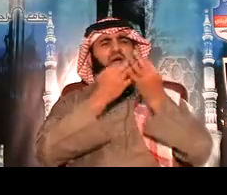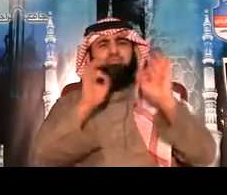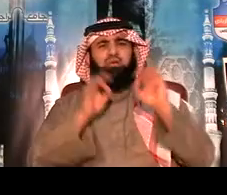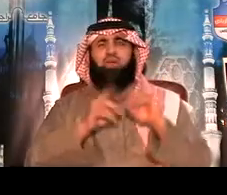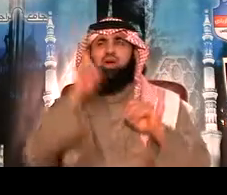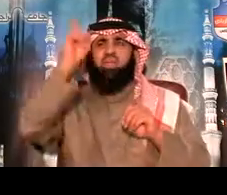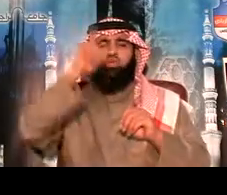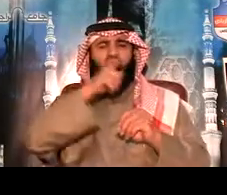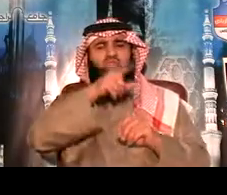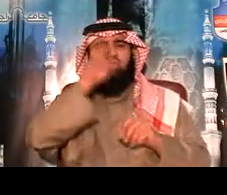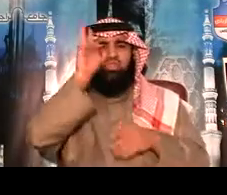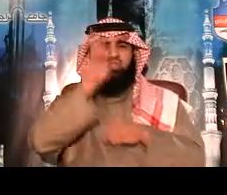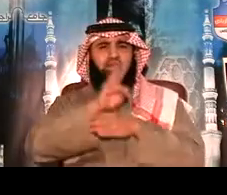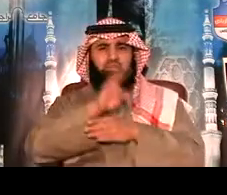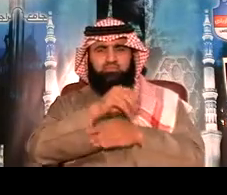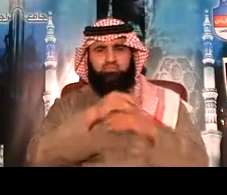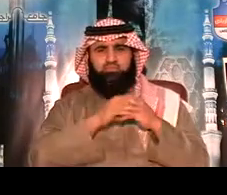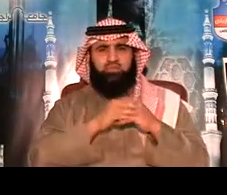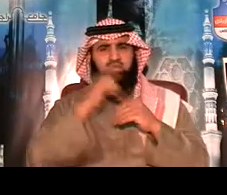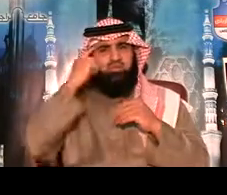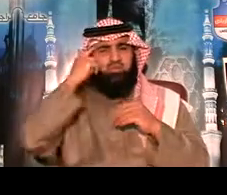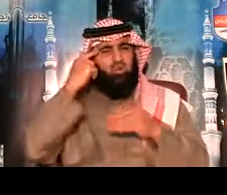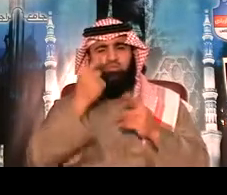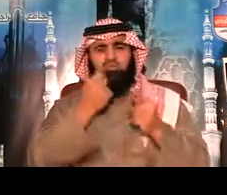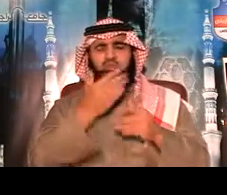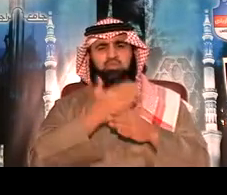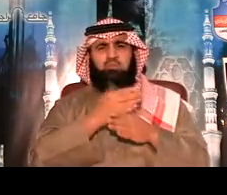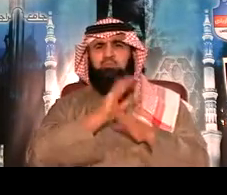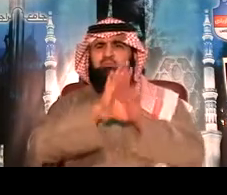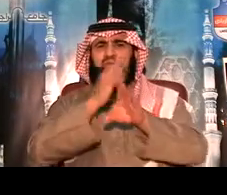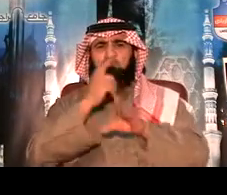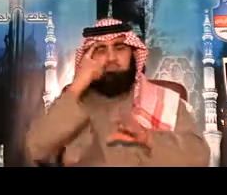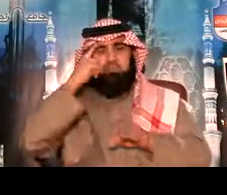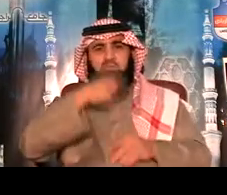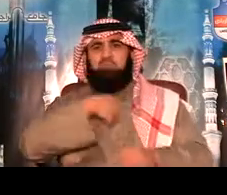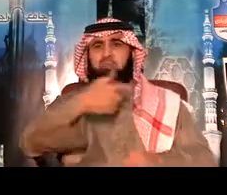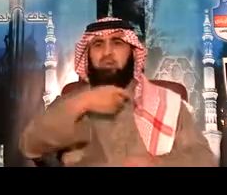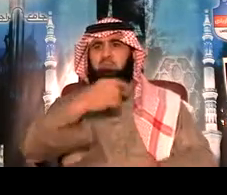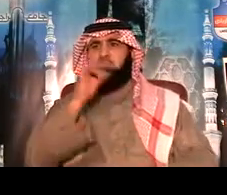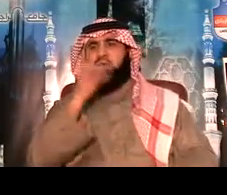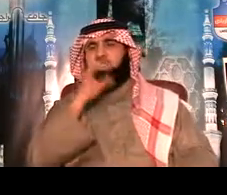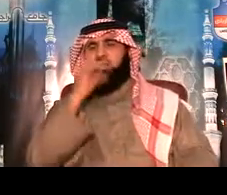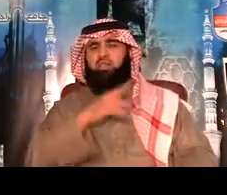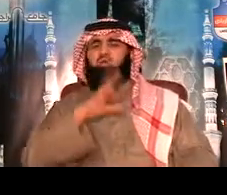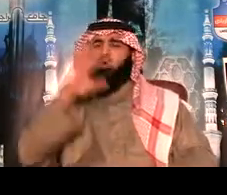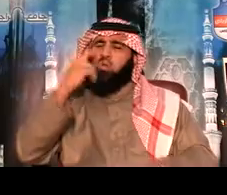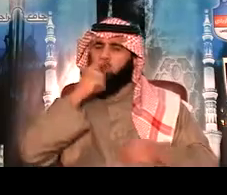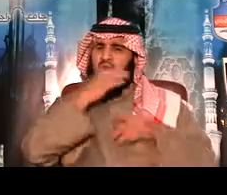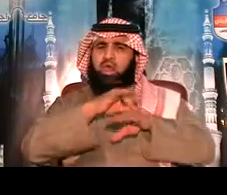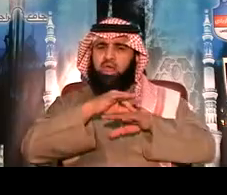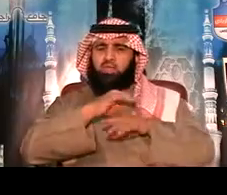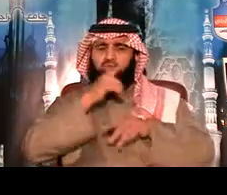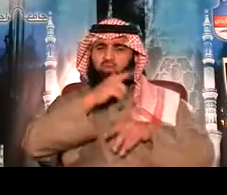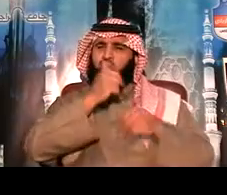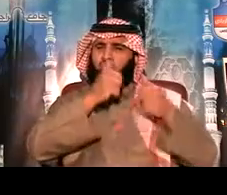قال: كذبت، ولكنك فعلت ليقال هو جواد، فقد قيل. ثم أمر به فسحب